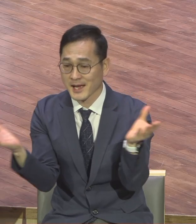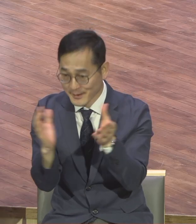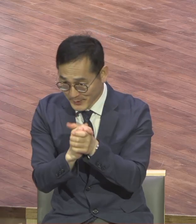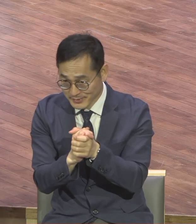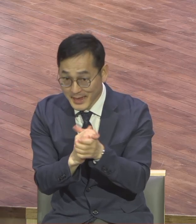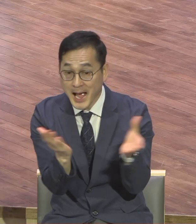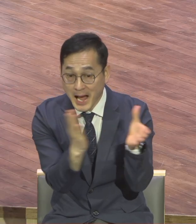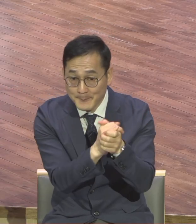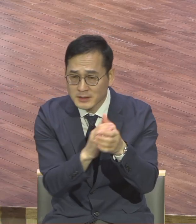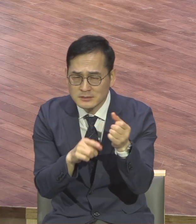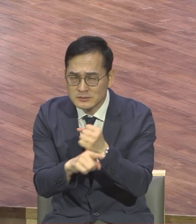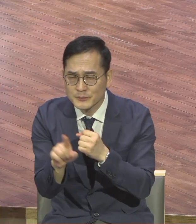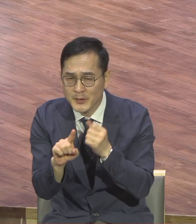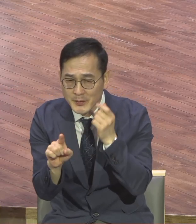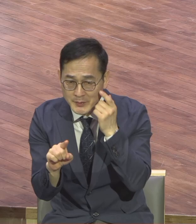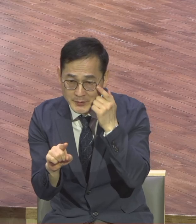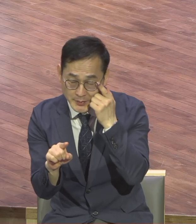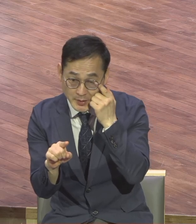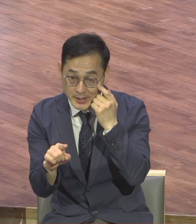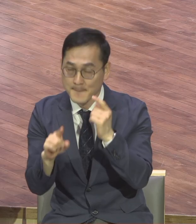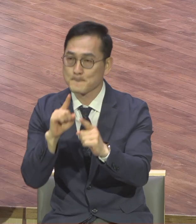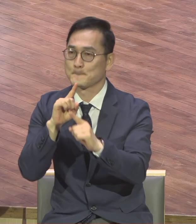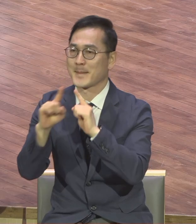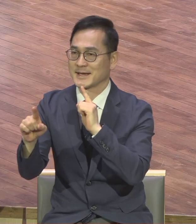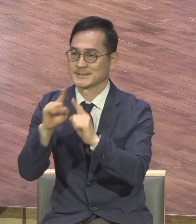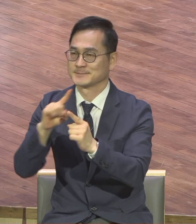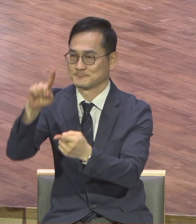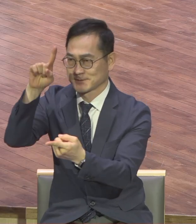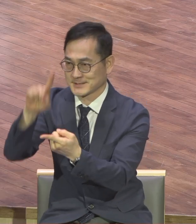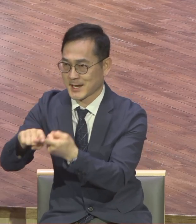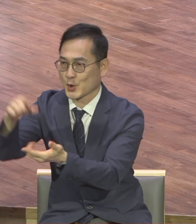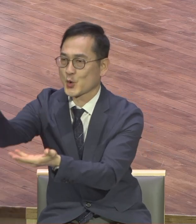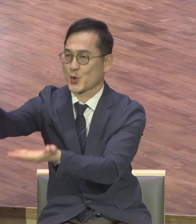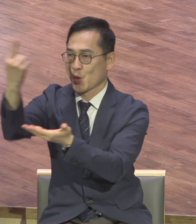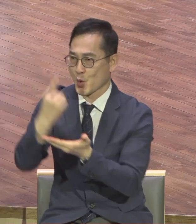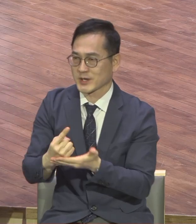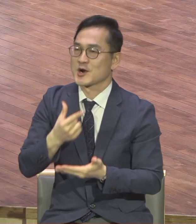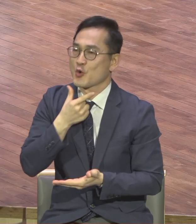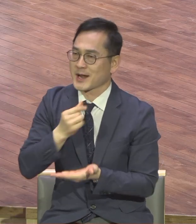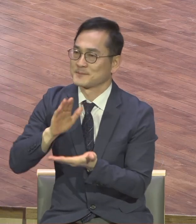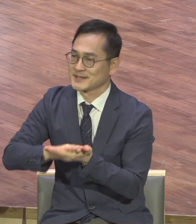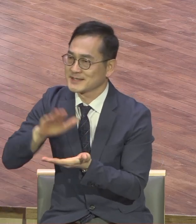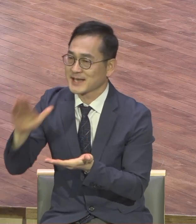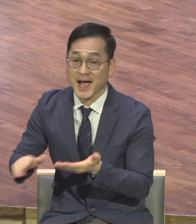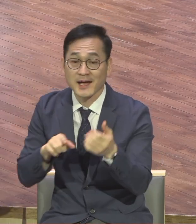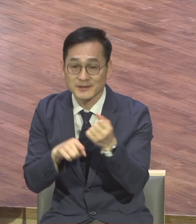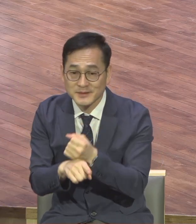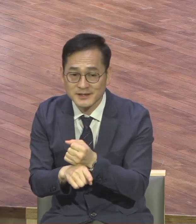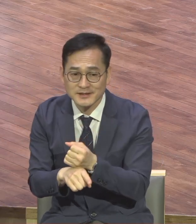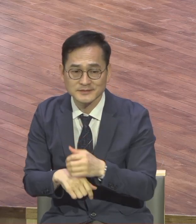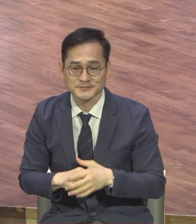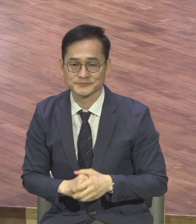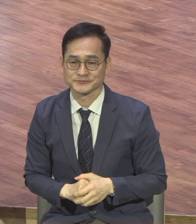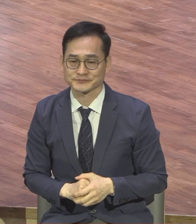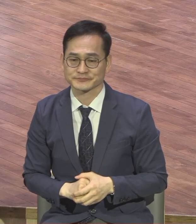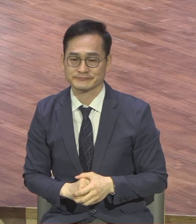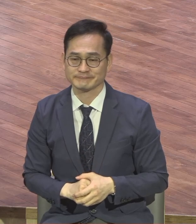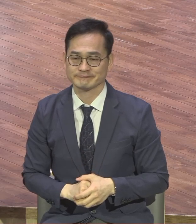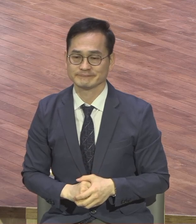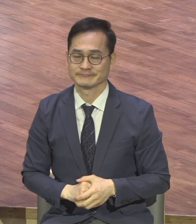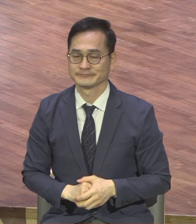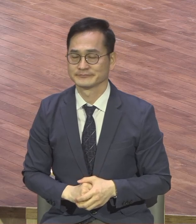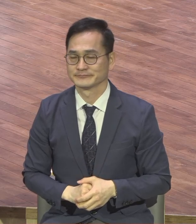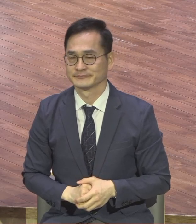아멘이란 뜻은 말씀이 나에게 그대로 임하기를 소원합니다. 그런 뜻이에요.